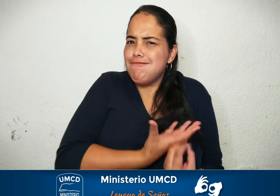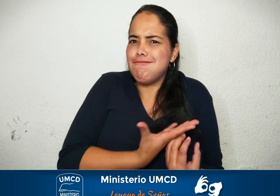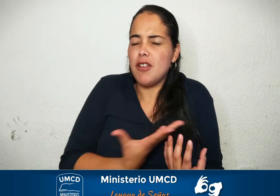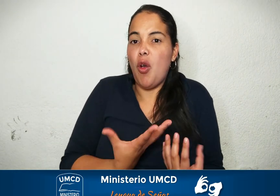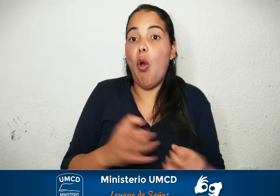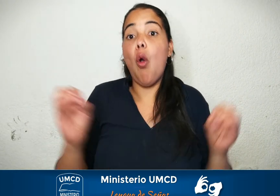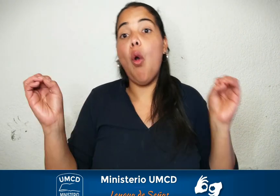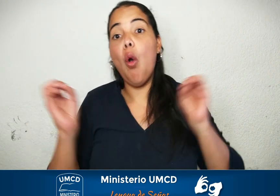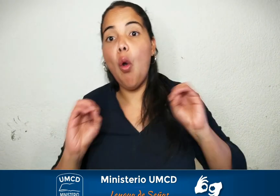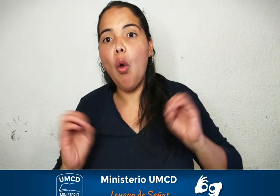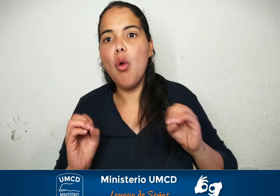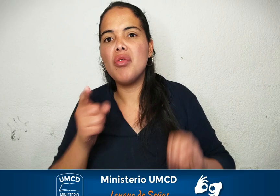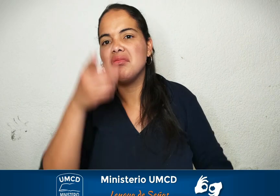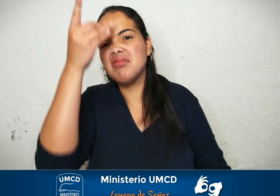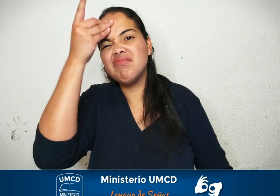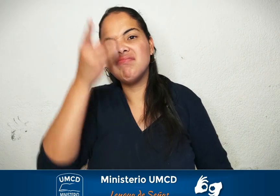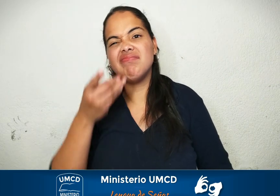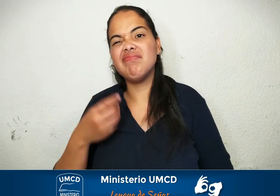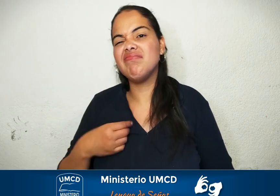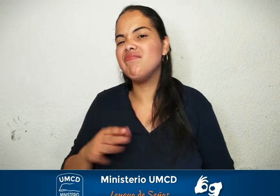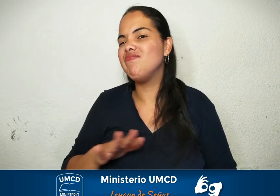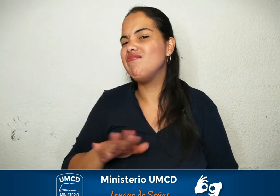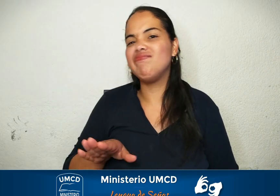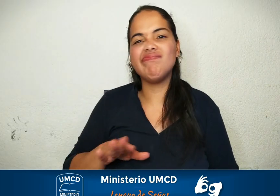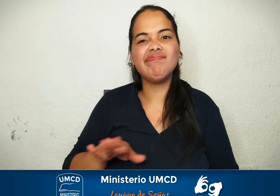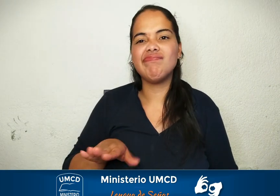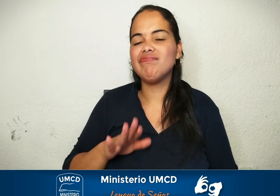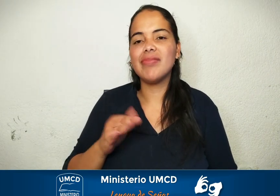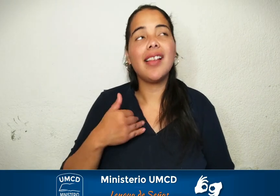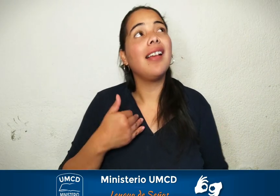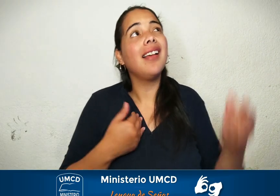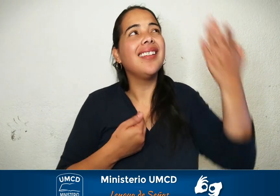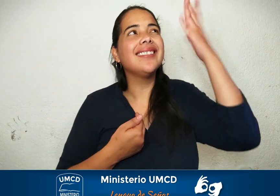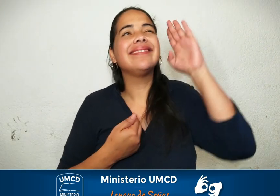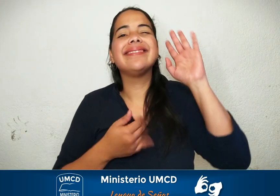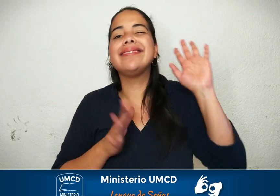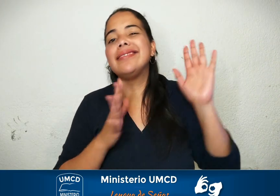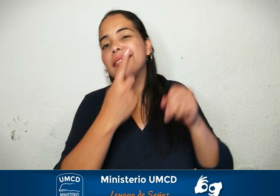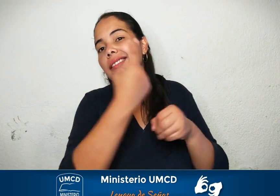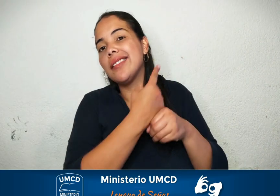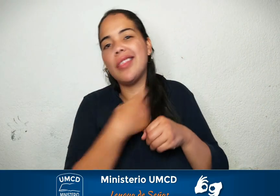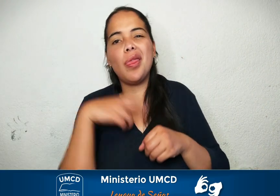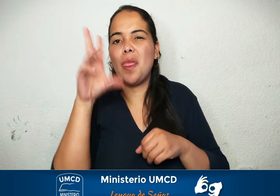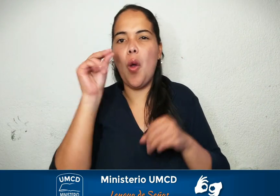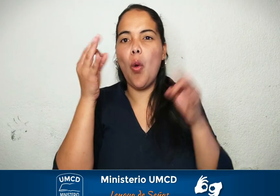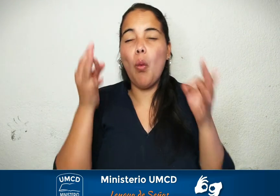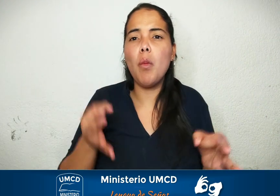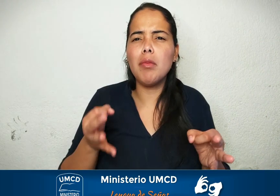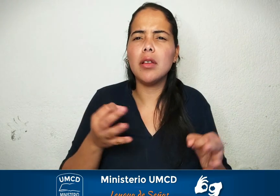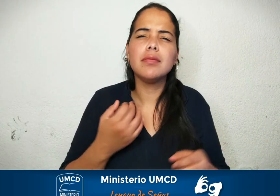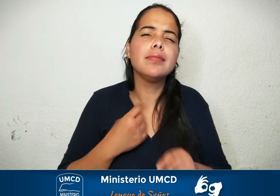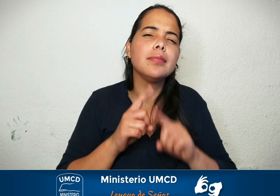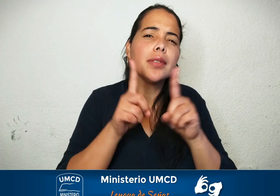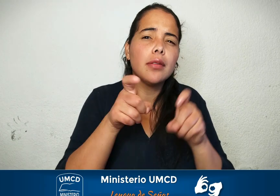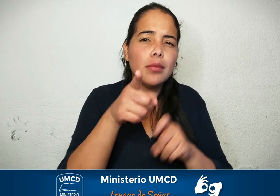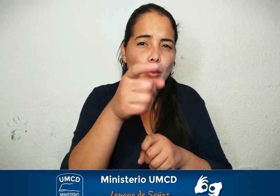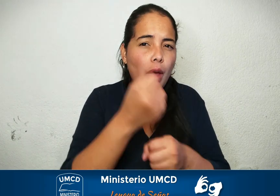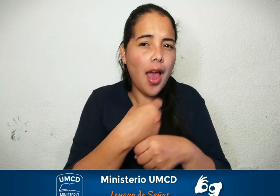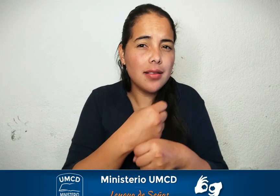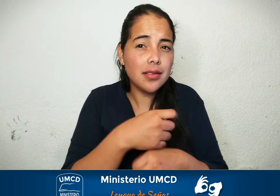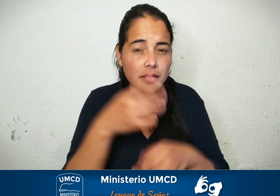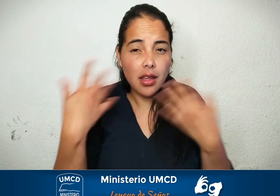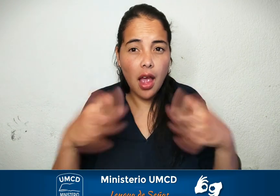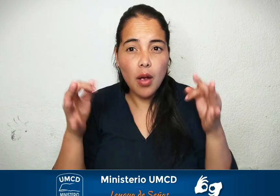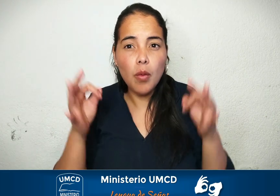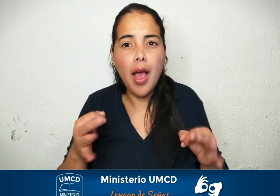tiene? ¿O ha decidido literalmente desobedecer a Dios y no cumplir esta tarea?